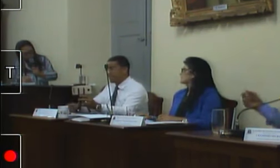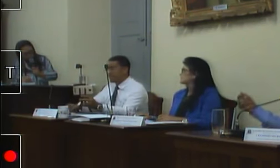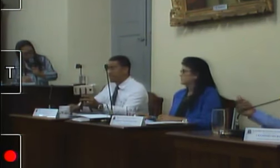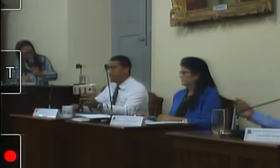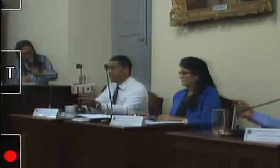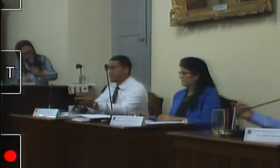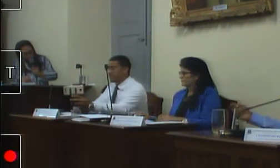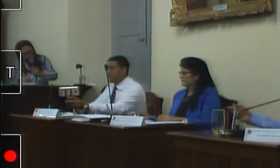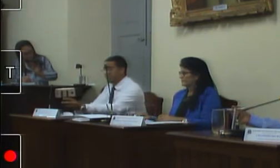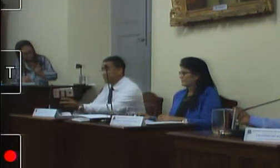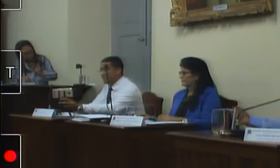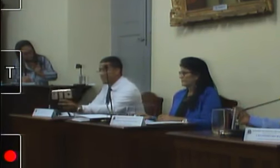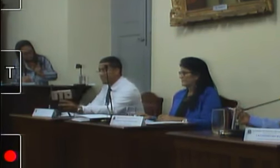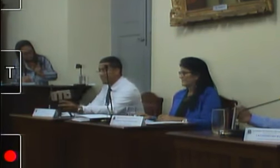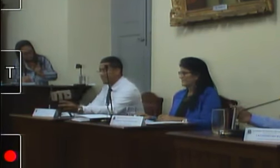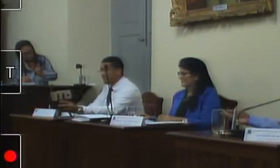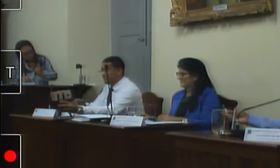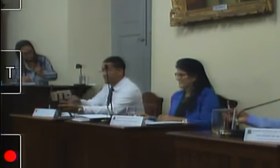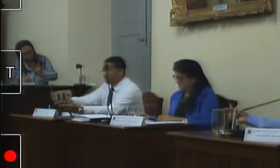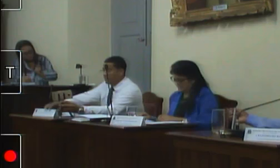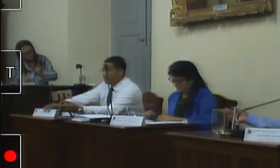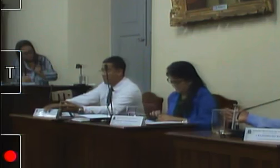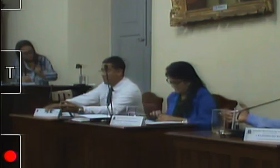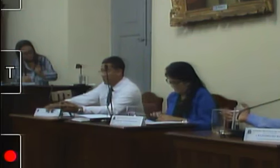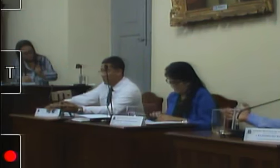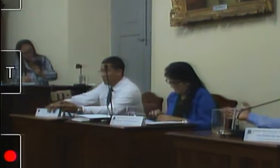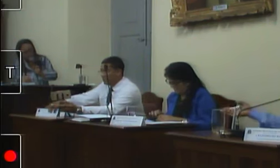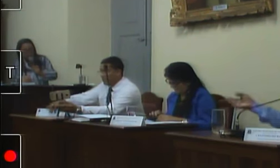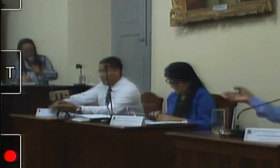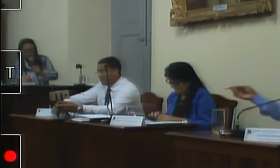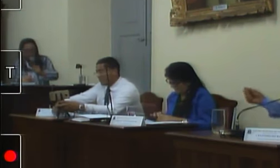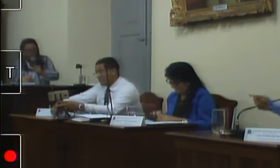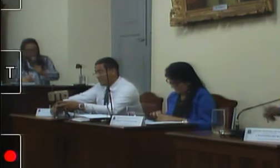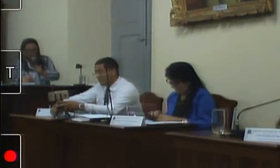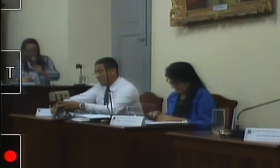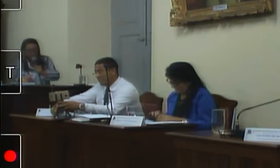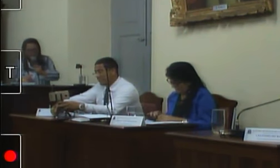cima. Lá é uma área que pode ser vista com bons olhos para a